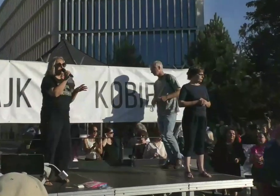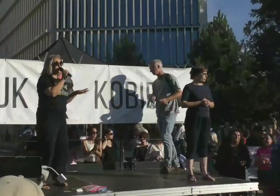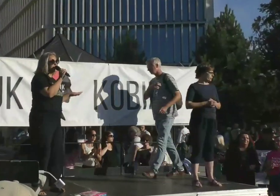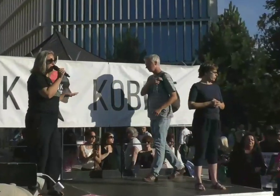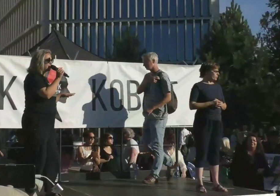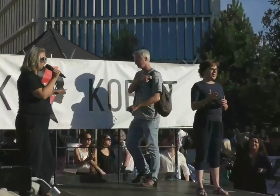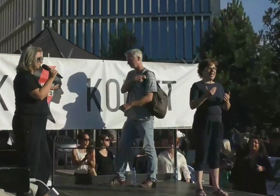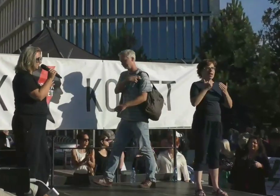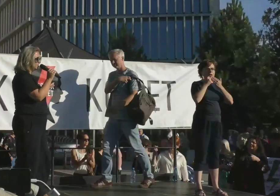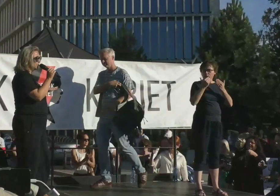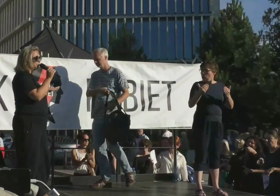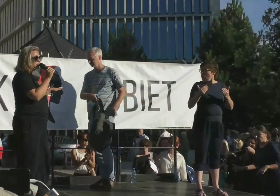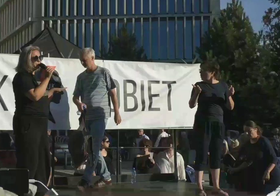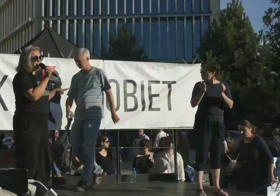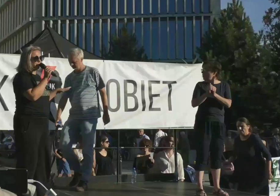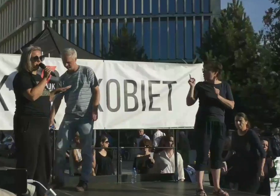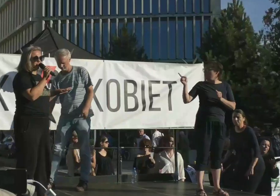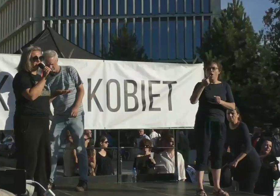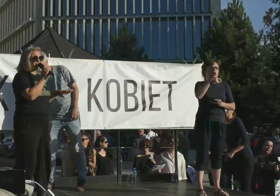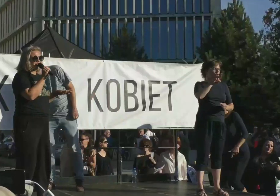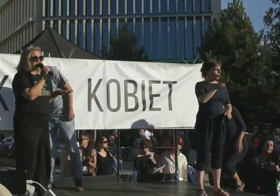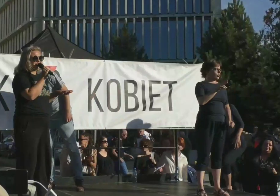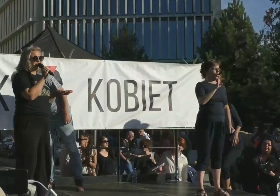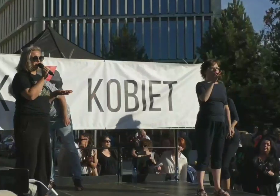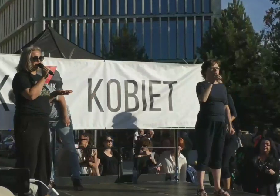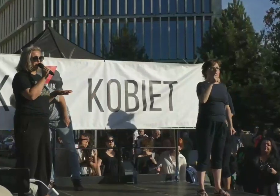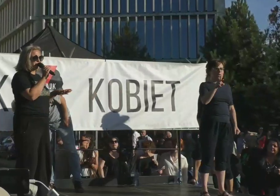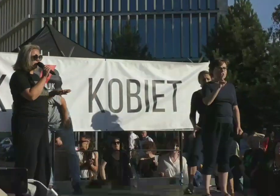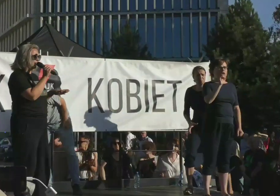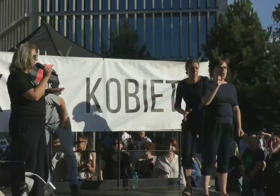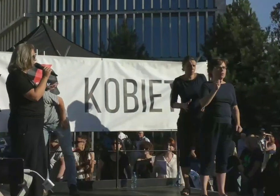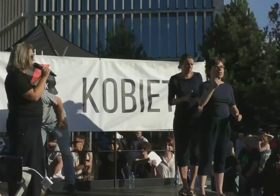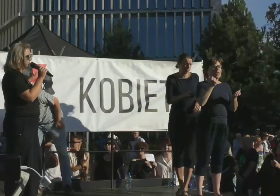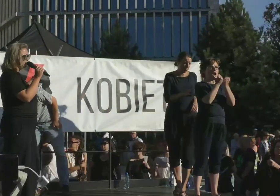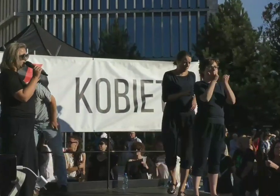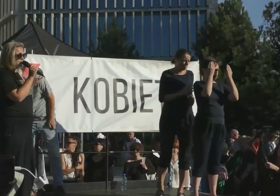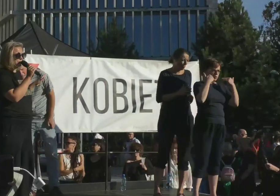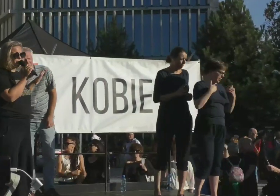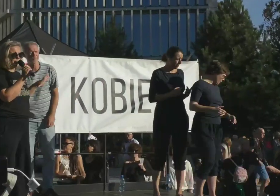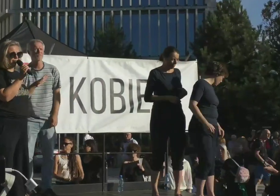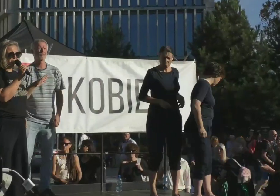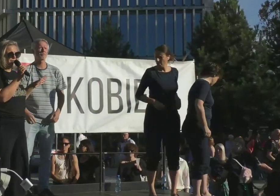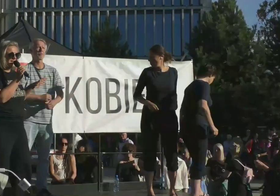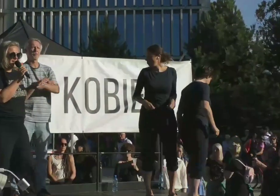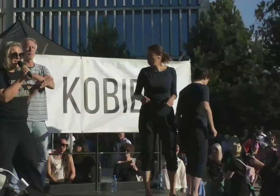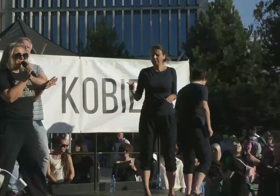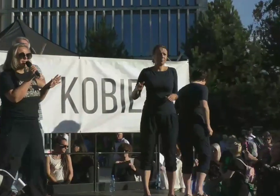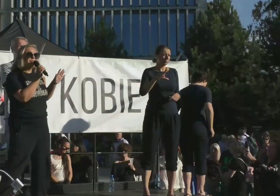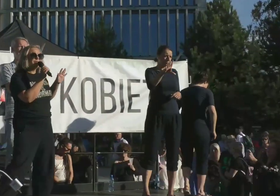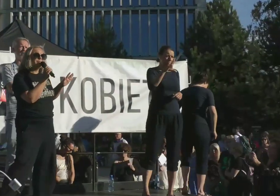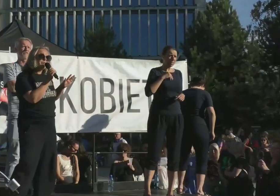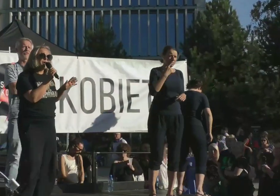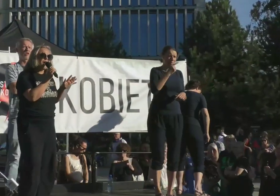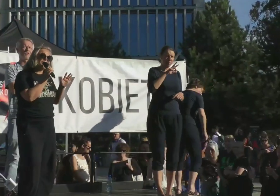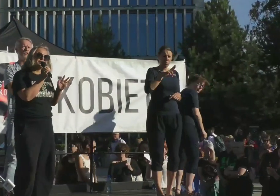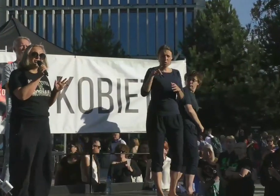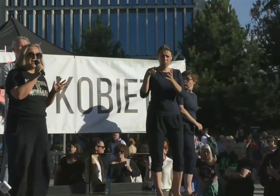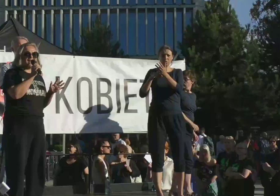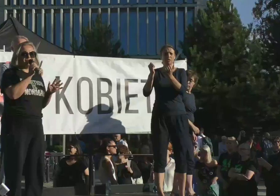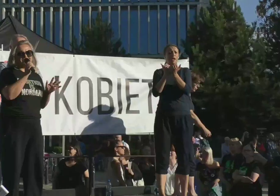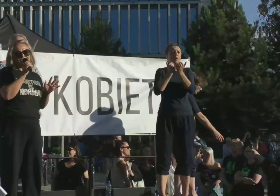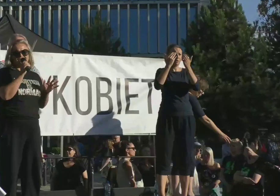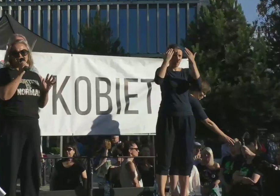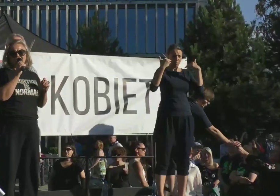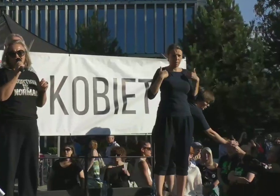Dziękuję, a ze mną jest dr Dominik Przyszlakowski z krakowskiego szpitala, który będzie też mówił, żeby nie było,